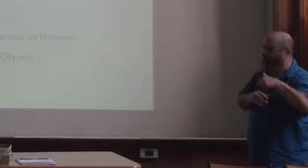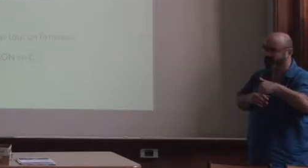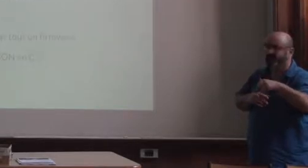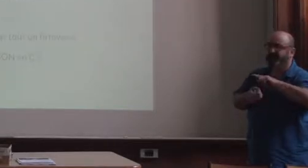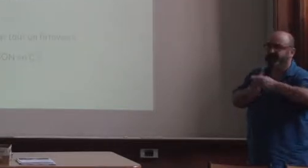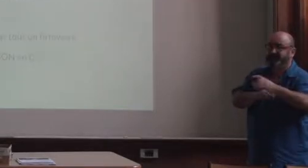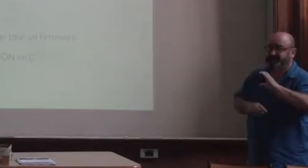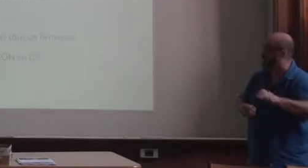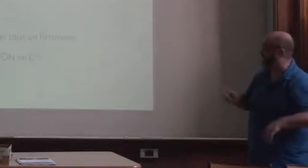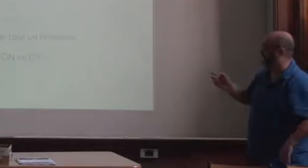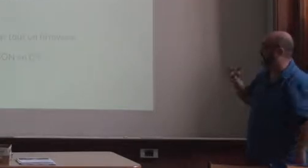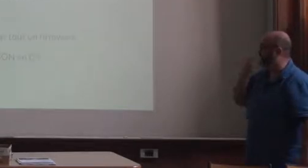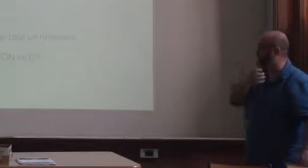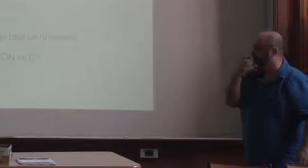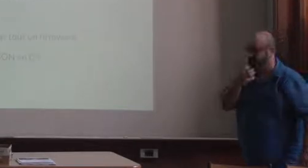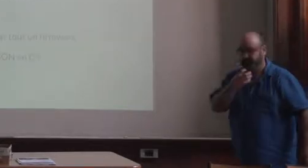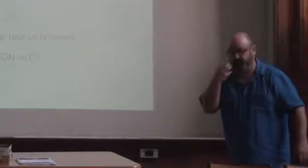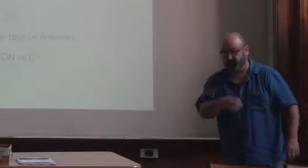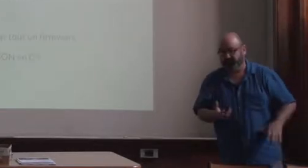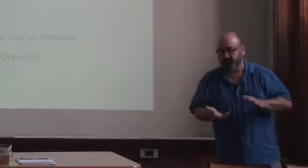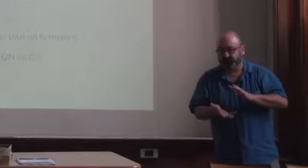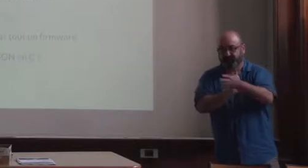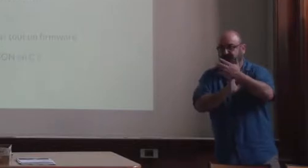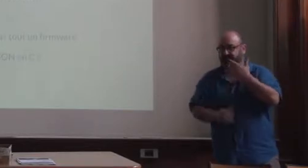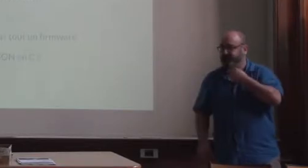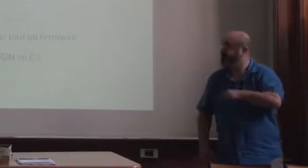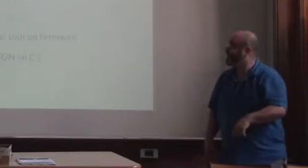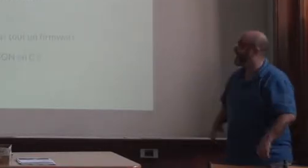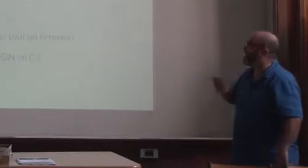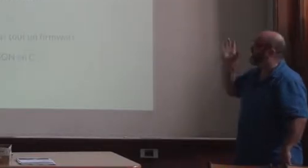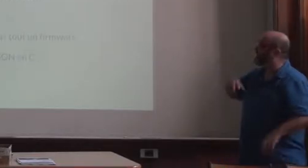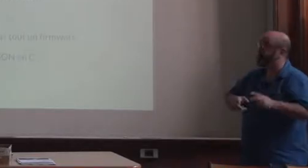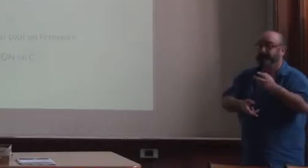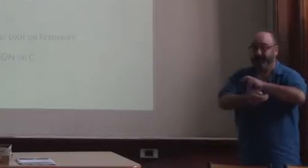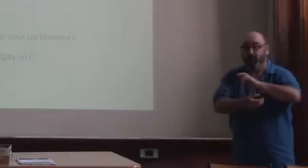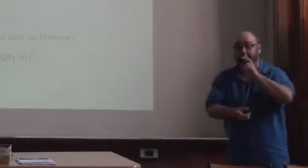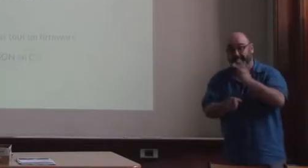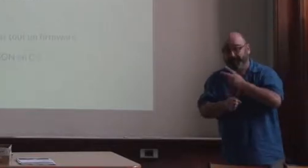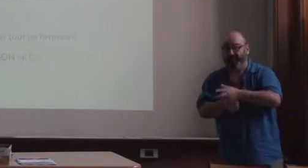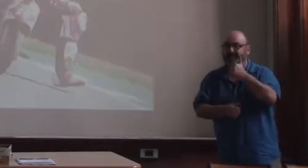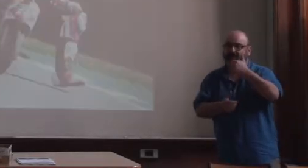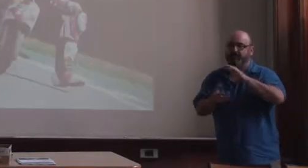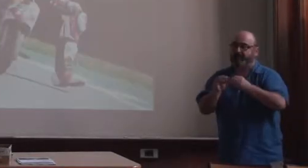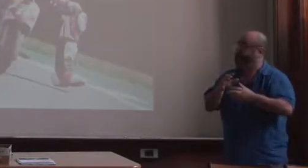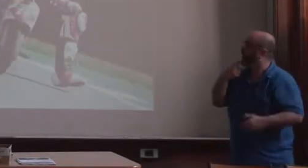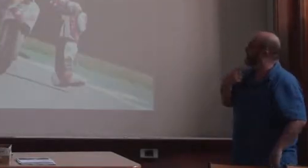Non? Mais ce n'est pas très rigolo. Donc, Python, ce serait cool, mais on a un petit souci.